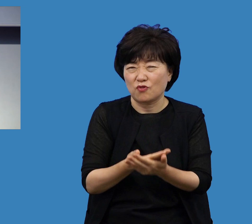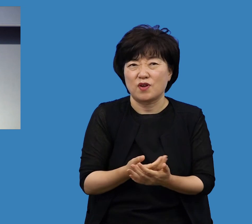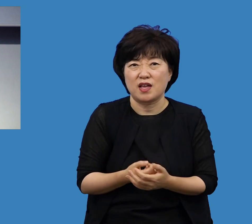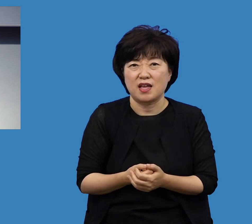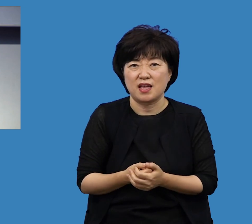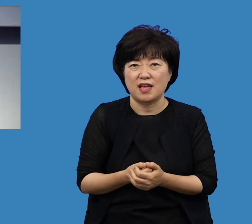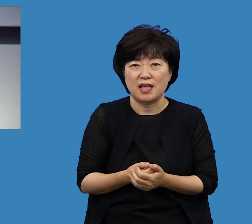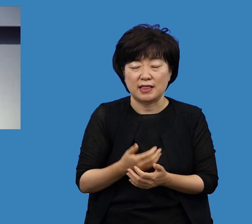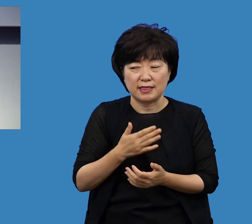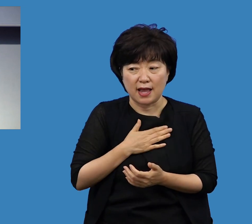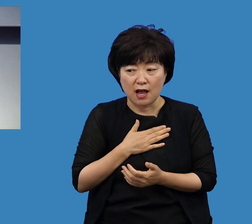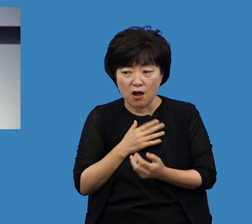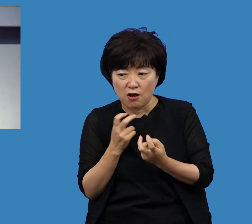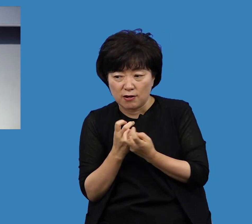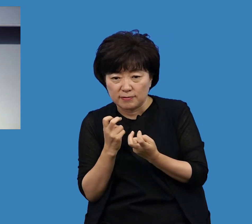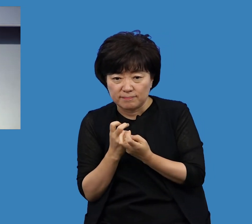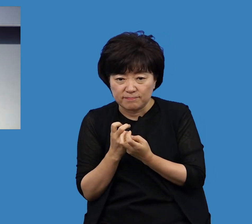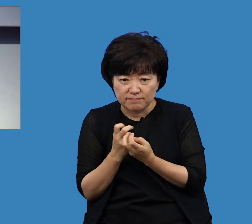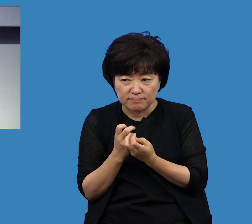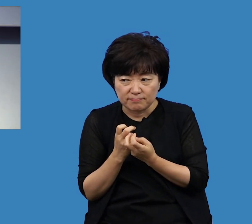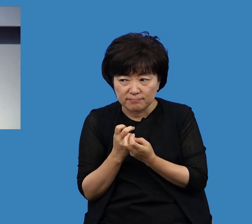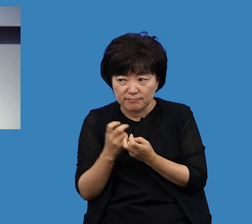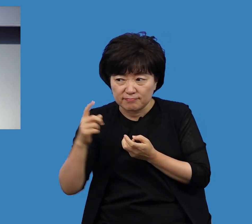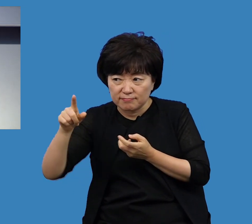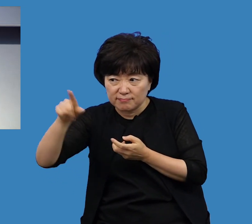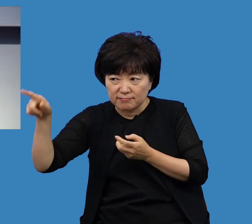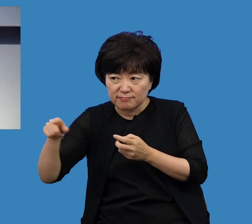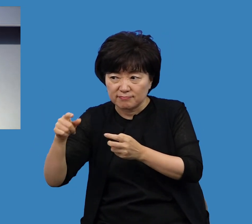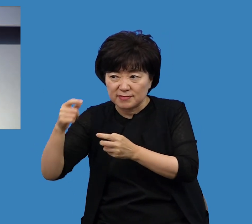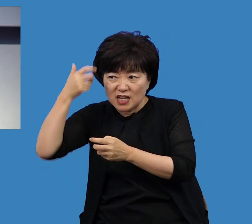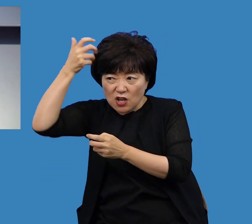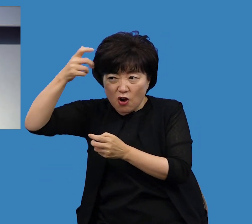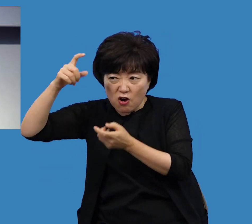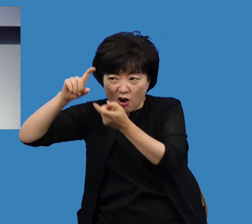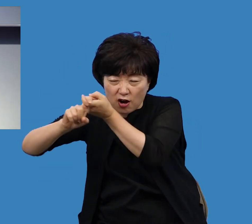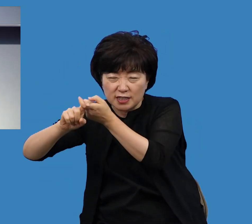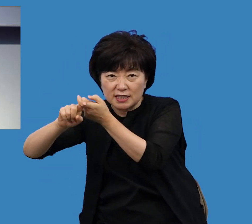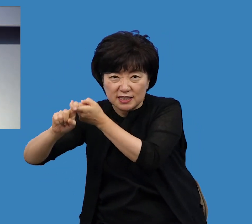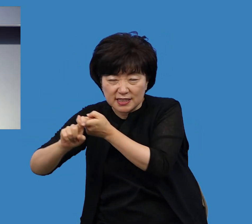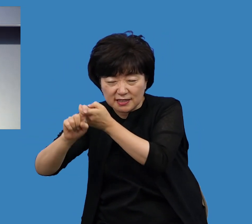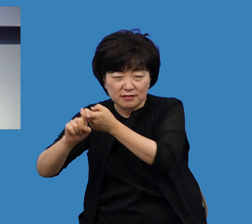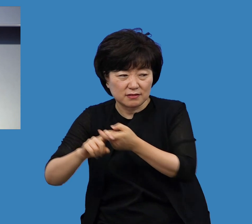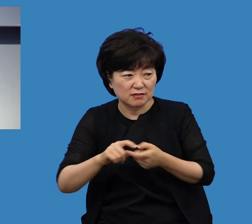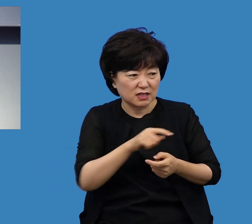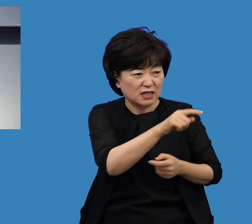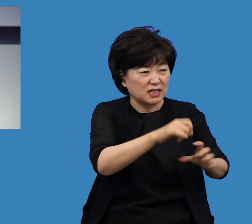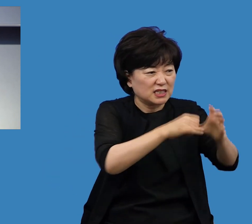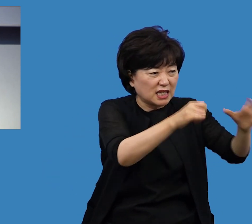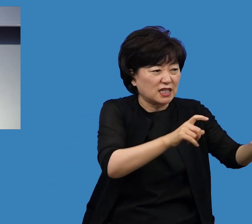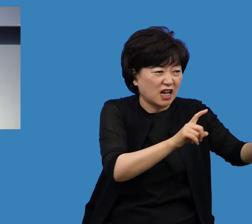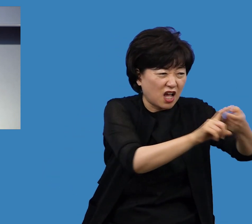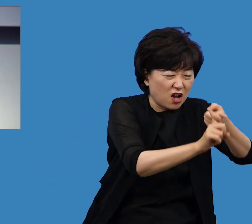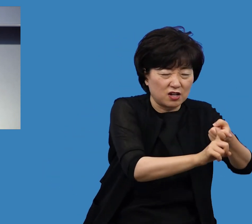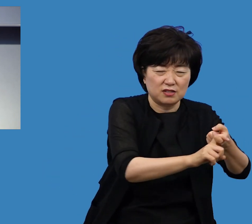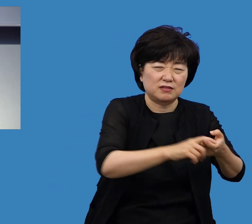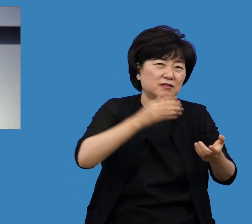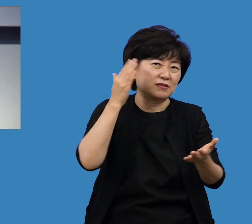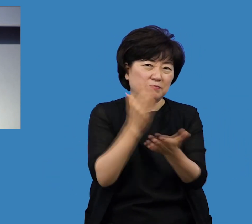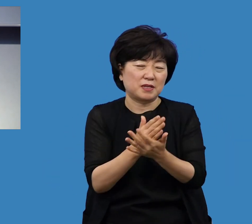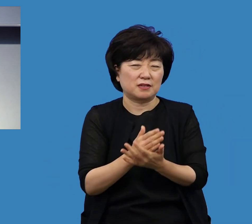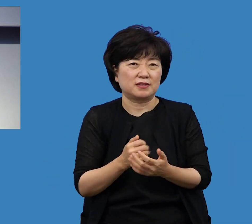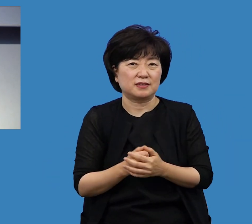여러분들이 어디에 여러분을 노출시킬까 하는 것을 결정하는 거기 때문에 그래요. 무엇에 여러분들의 눈을 노출시킬까를 결정하는 거거든.